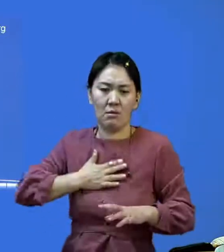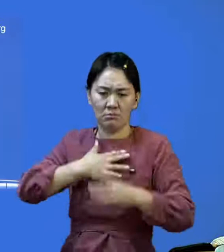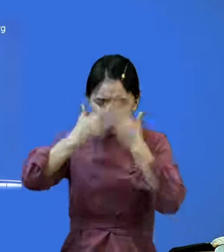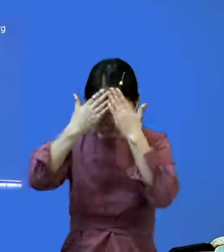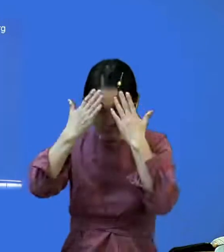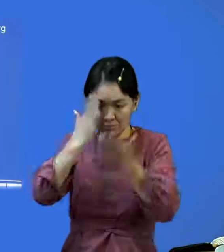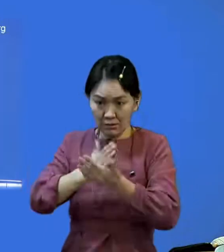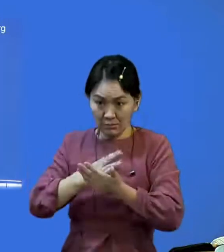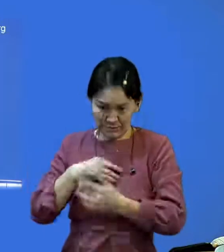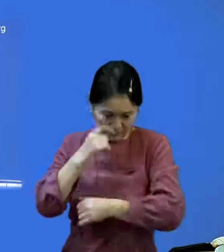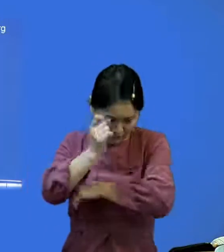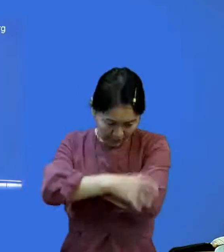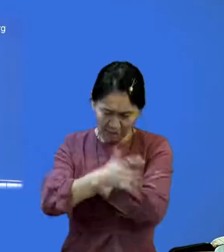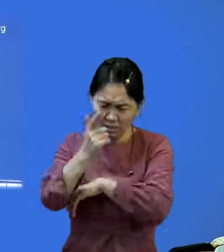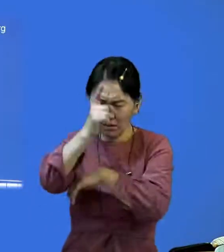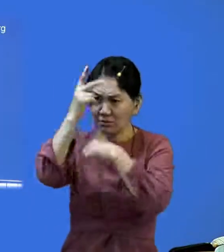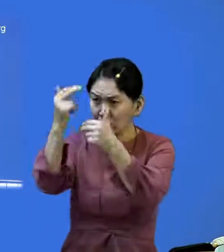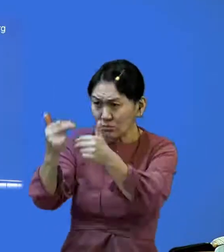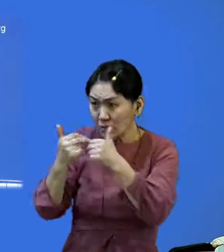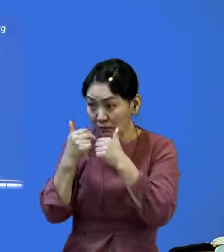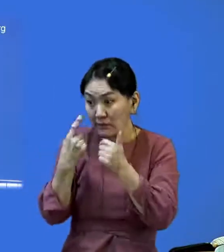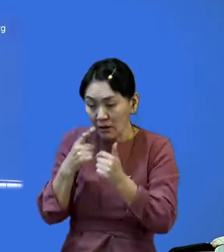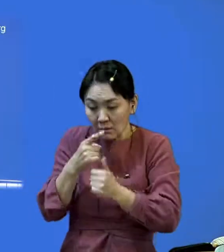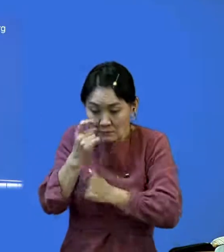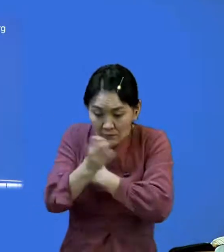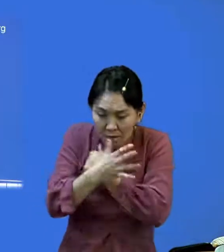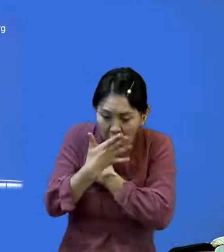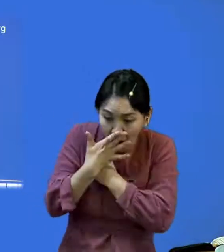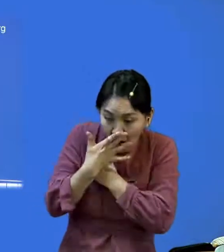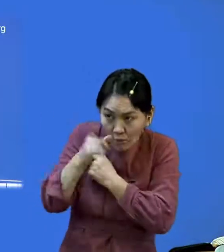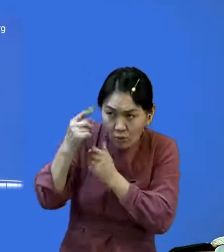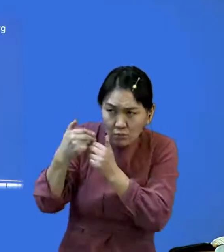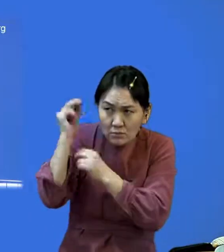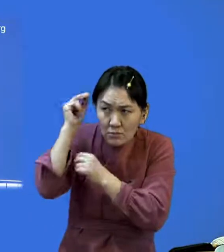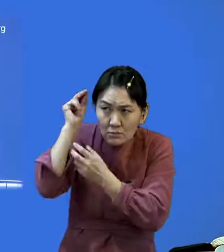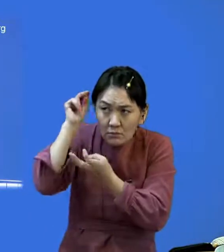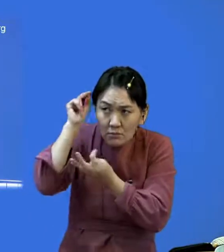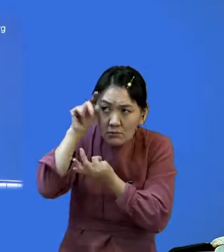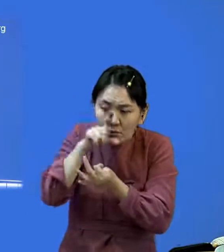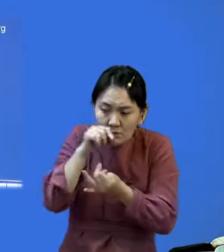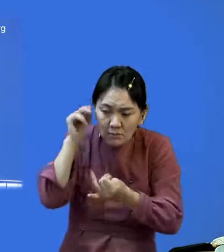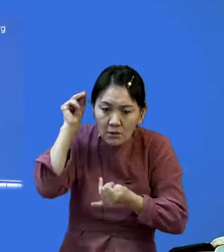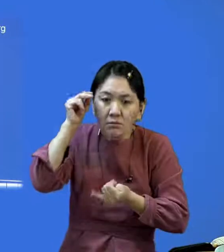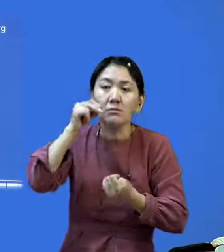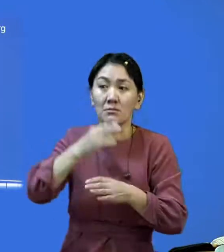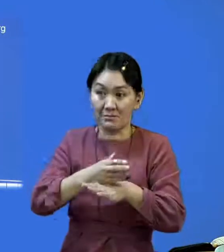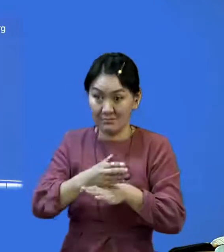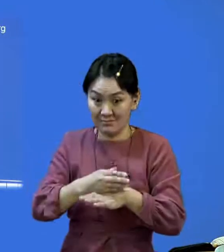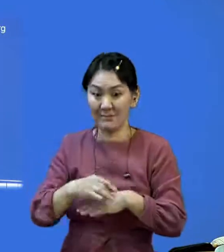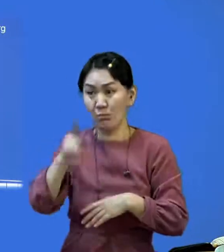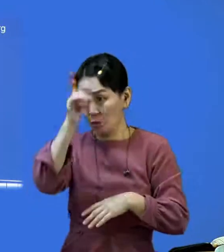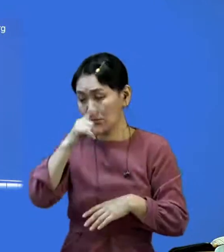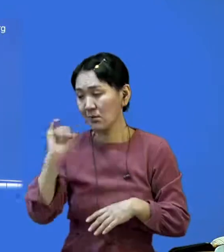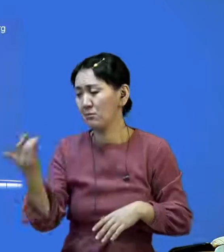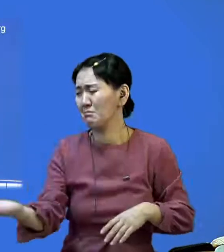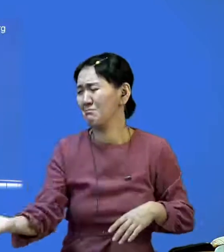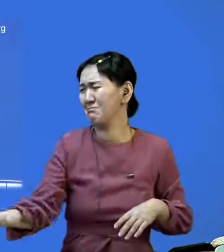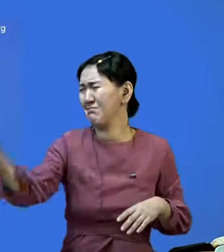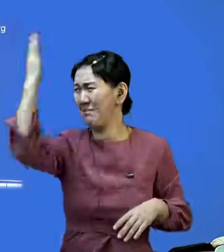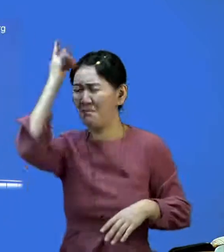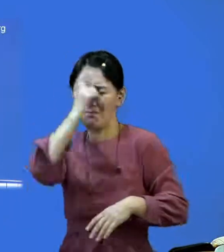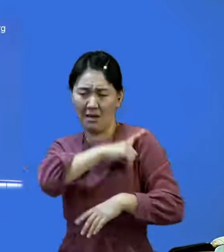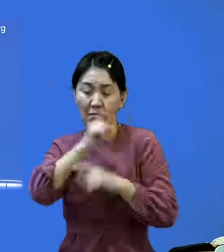ядуу зүдүү байдал донд нь бурхан дайдах аргад суралцуулах гэж тийм ээ заримдаа баян болгох ч үе ядуу болгох ч үе бай